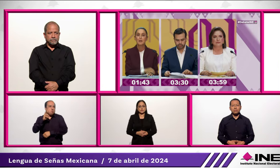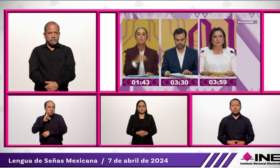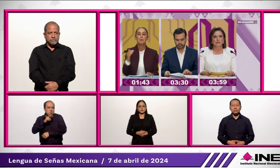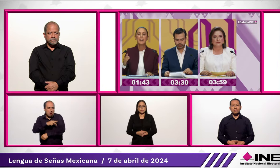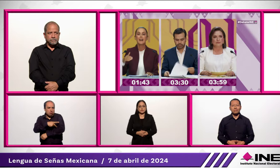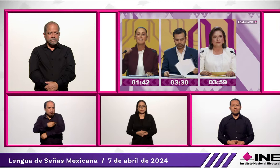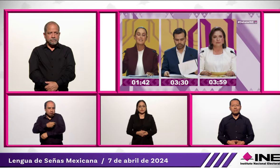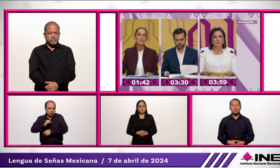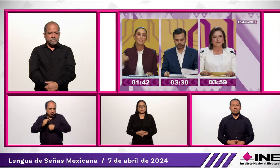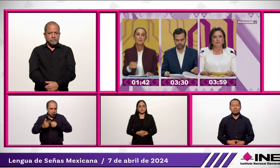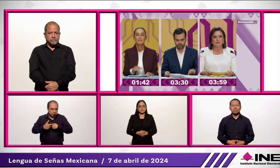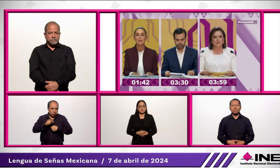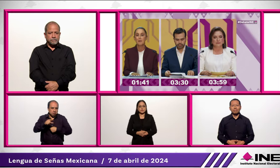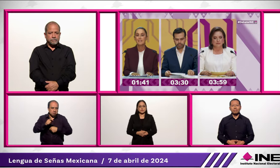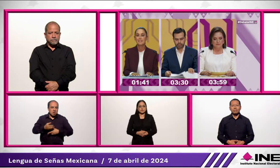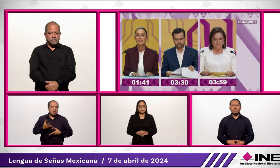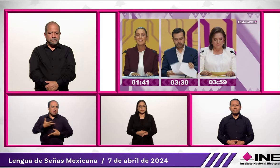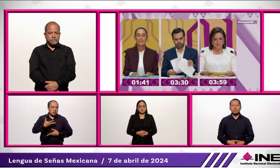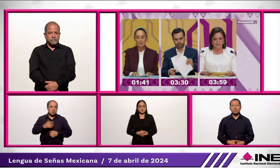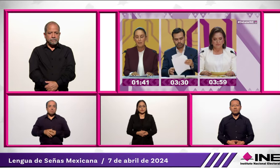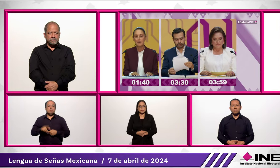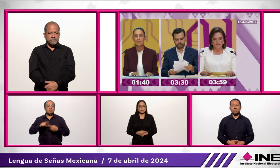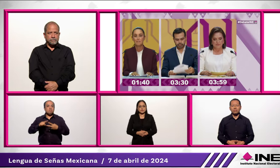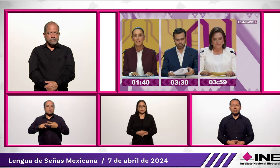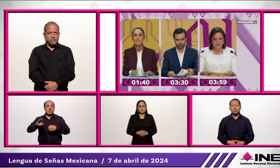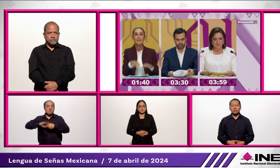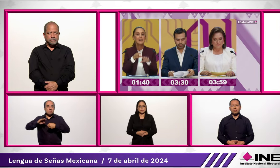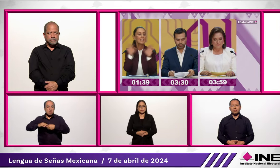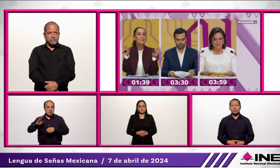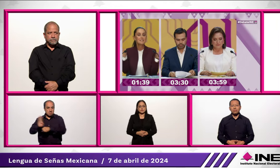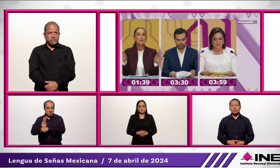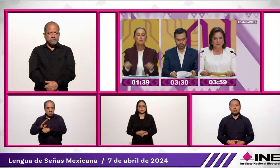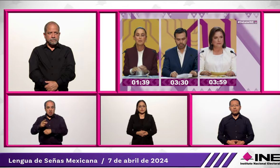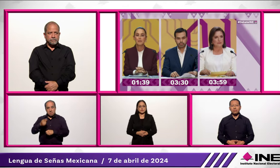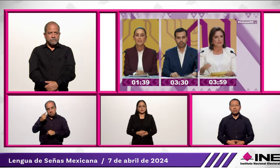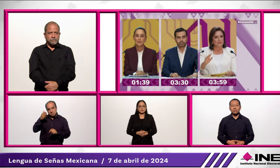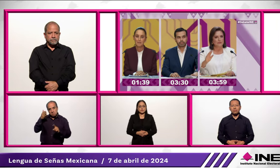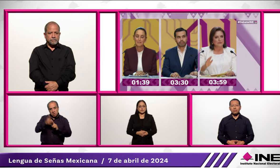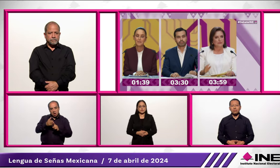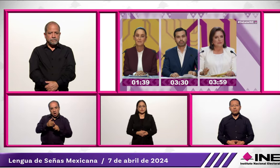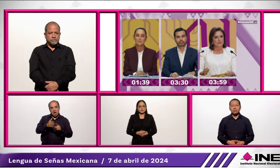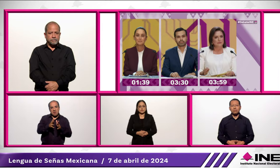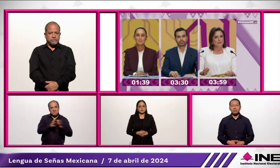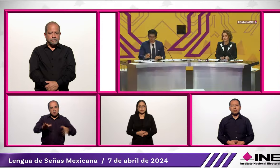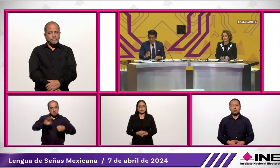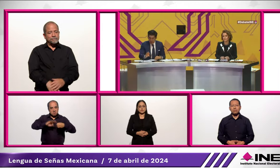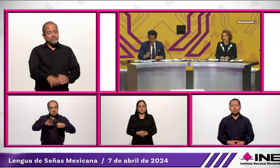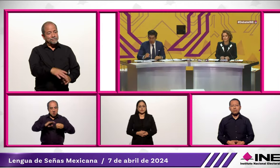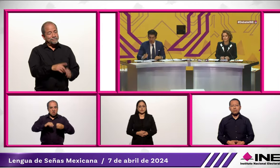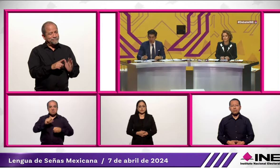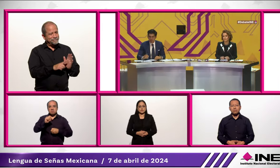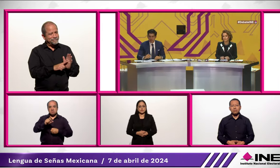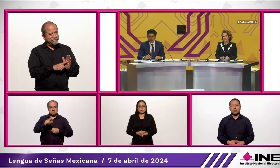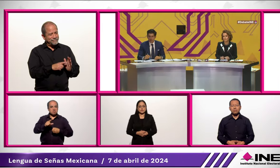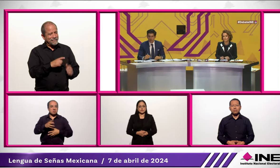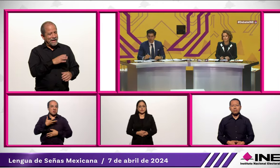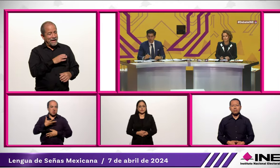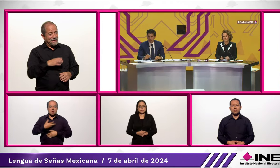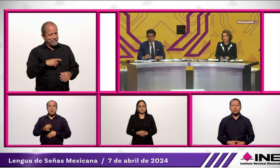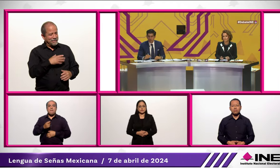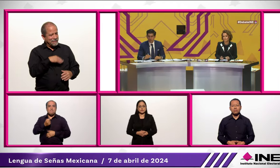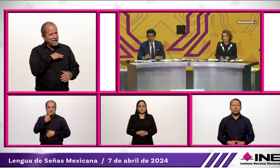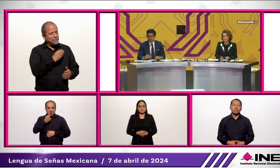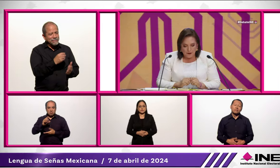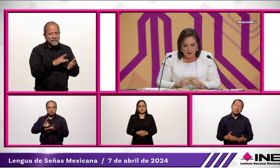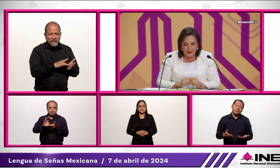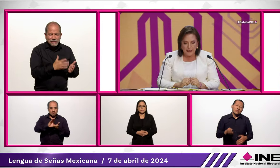bienestar para avanzar todavía más en la megafarmacia y distribuir medicamentos. Gracias, candidata Sheinbaum. Candidata Xochitl Gálvez.